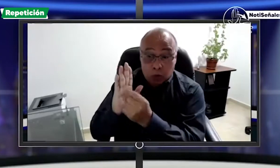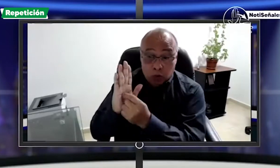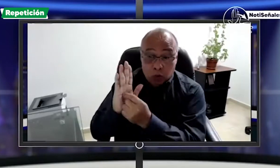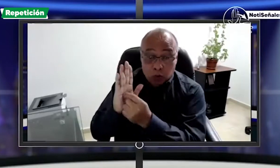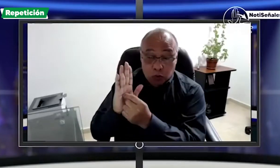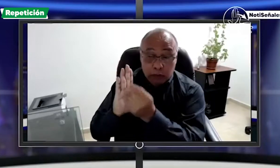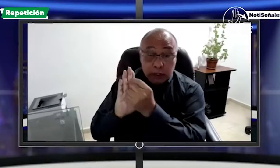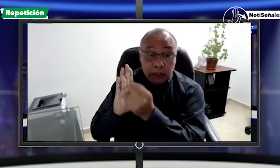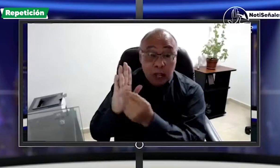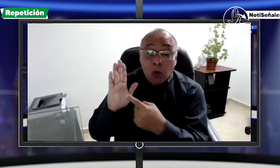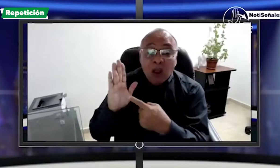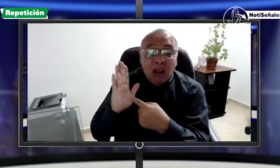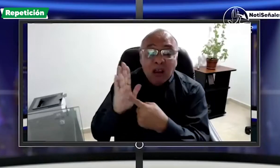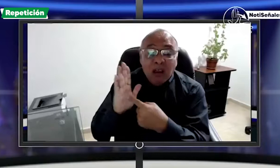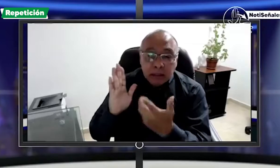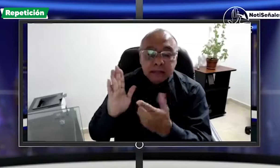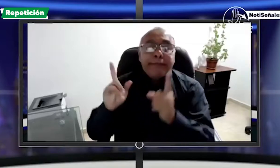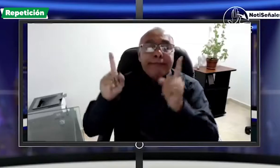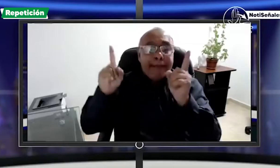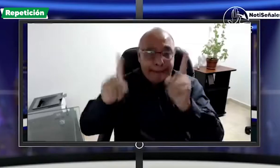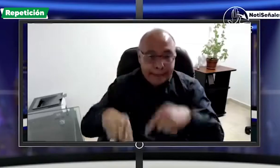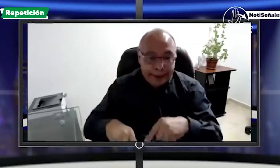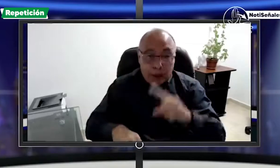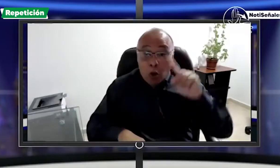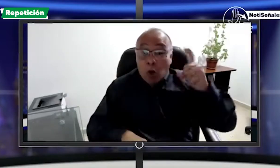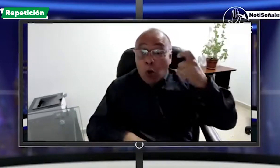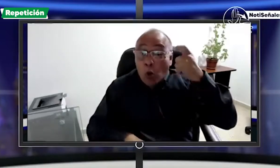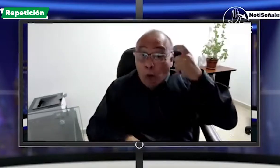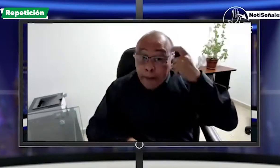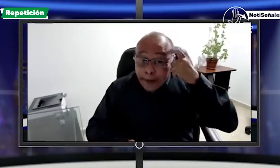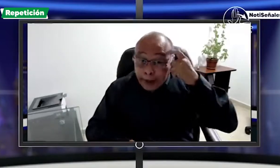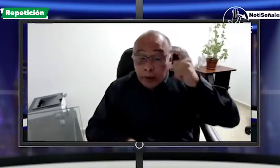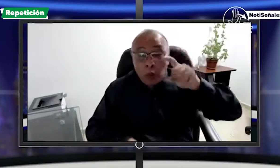ahorita En pantalla El artículo 9 También tiene Unos indicadores